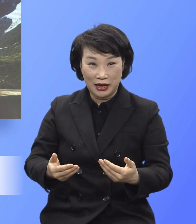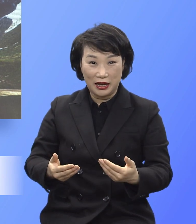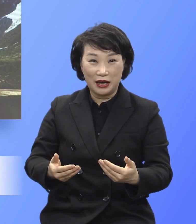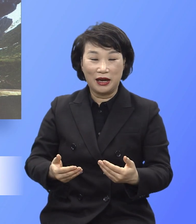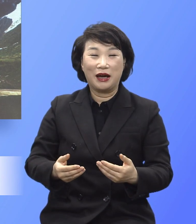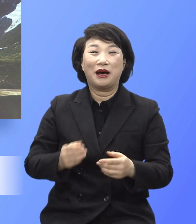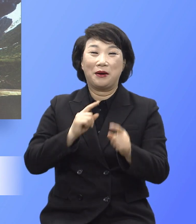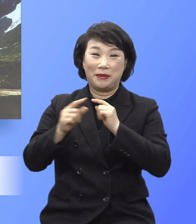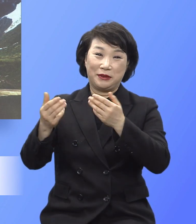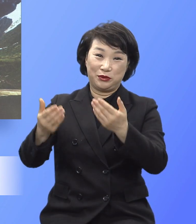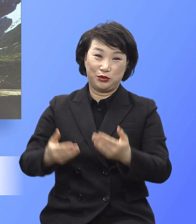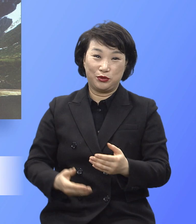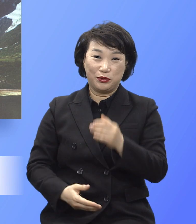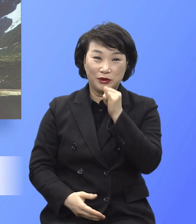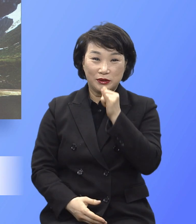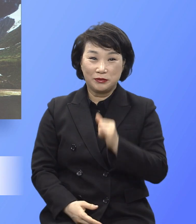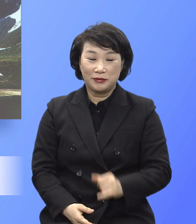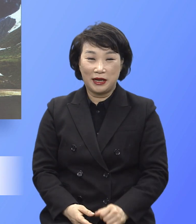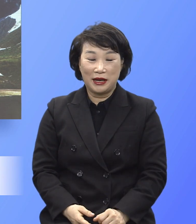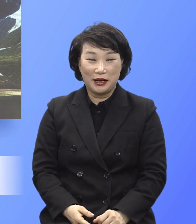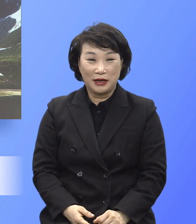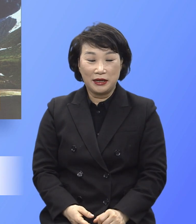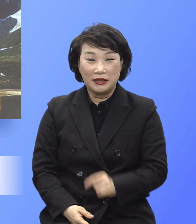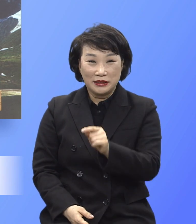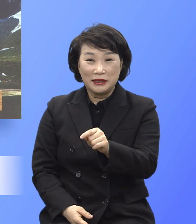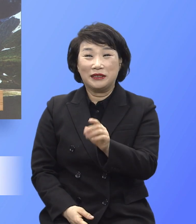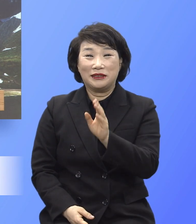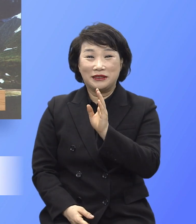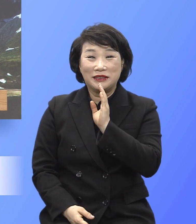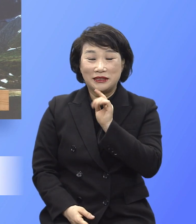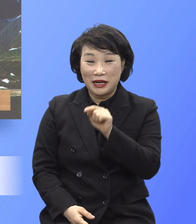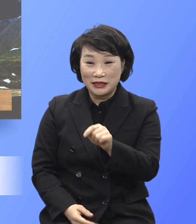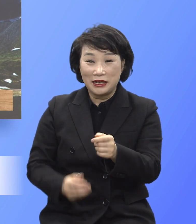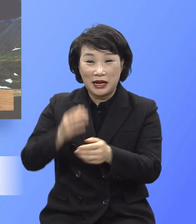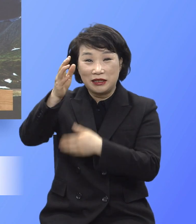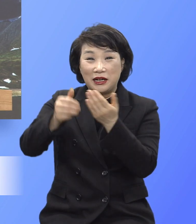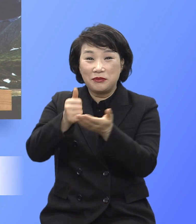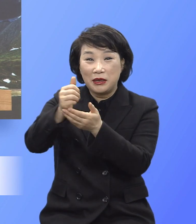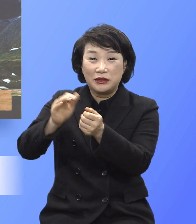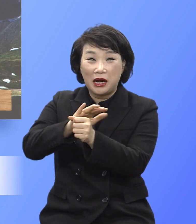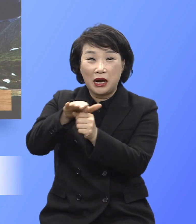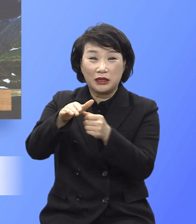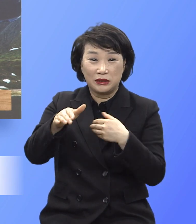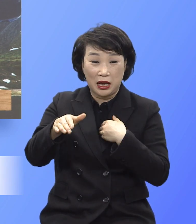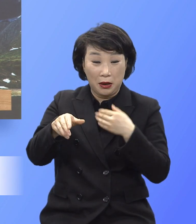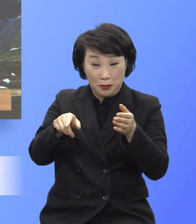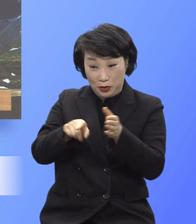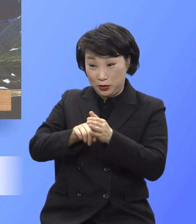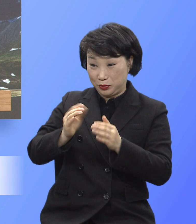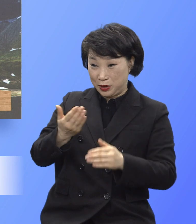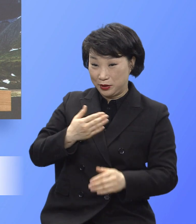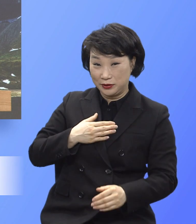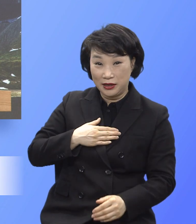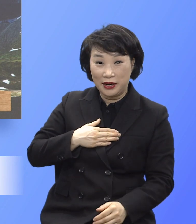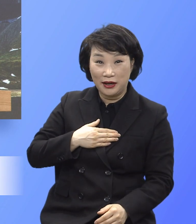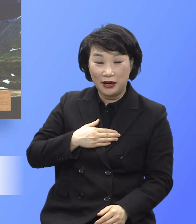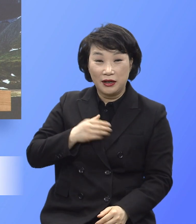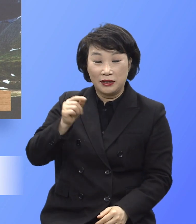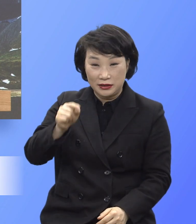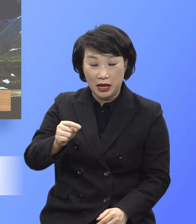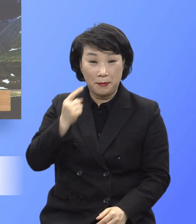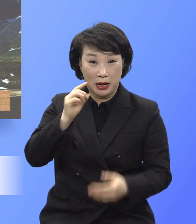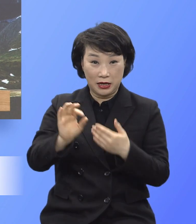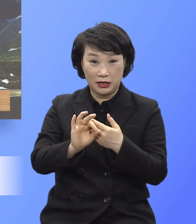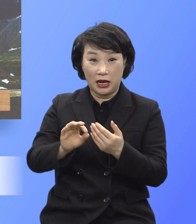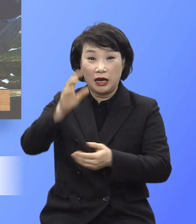사랑하신다라고 말할 때 그 진짜 그 사랑이 나의 믿음이 되고 내가